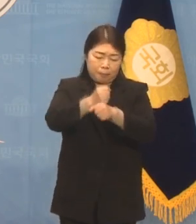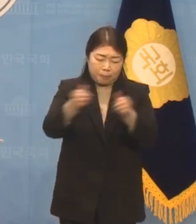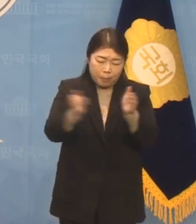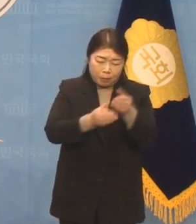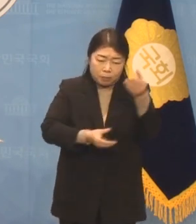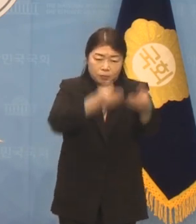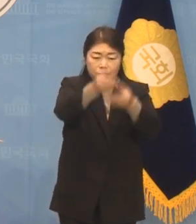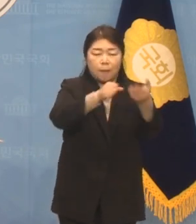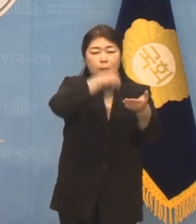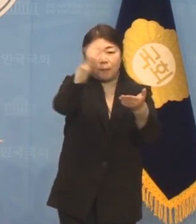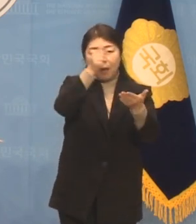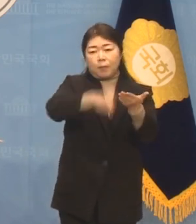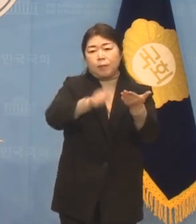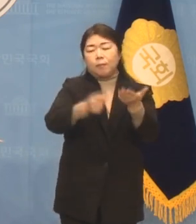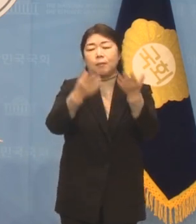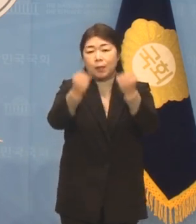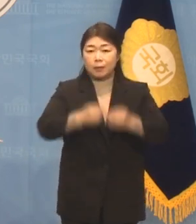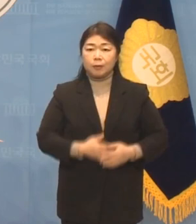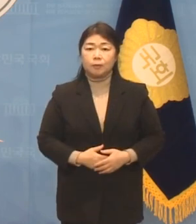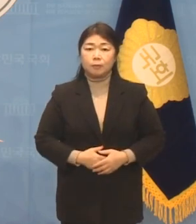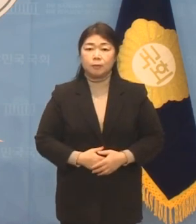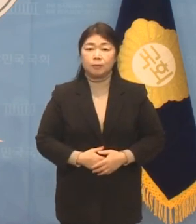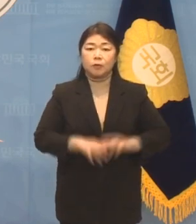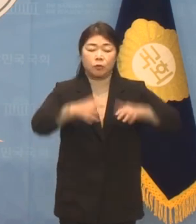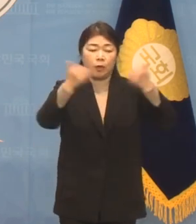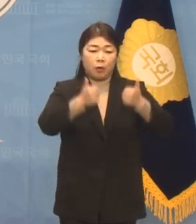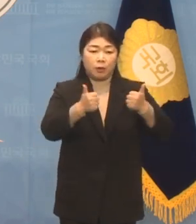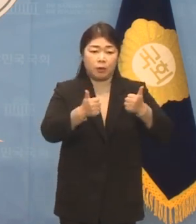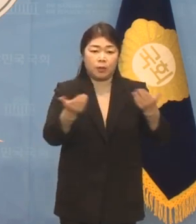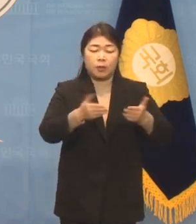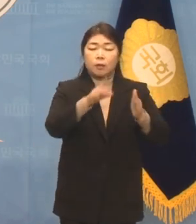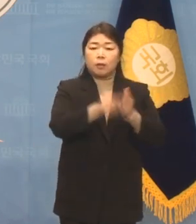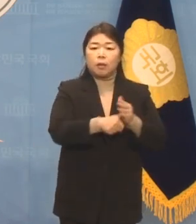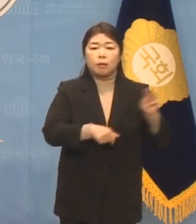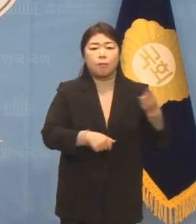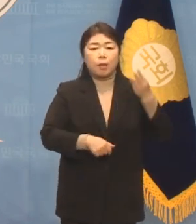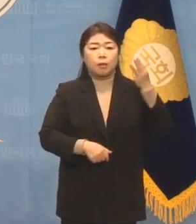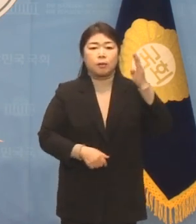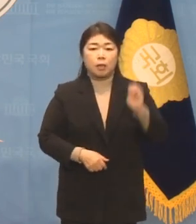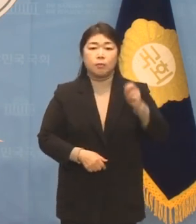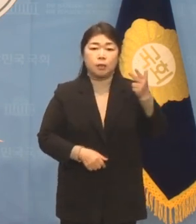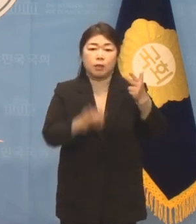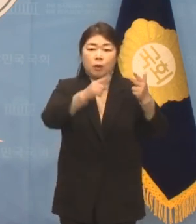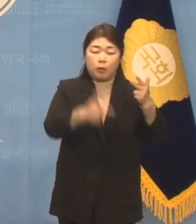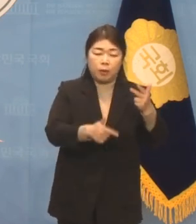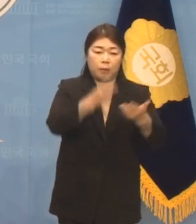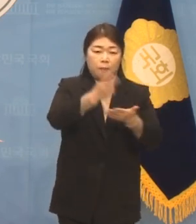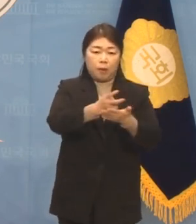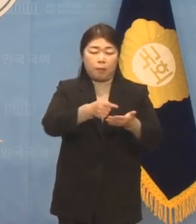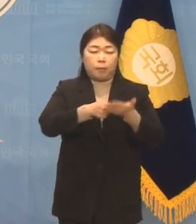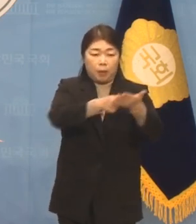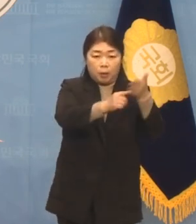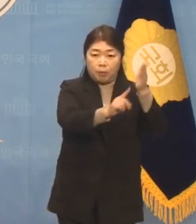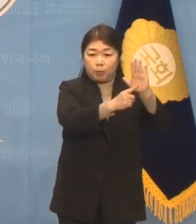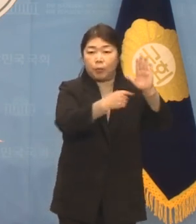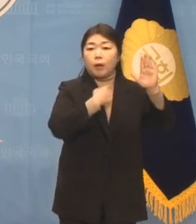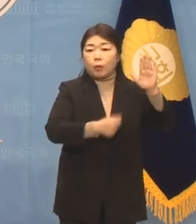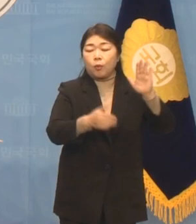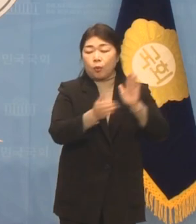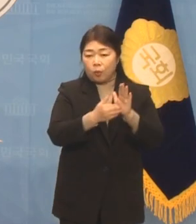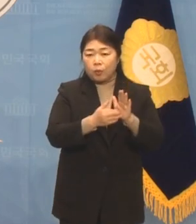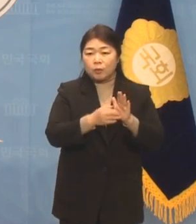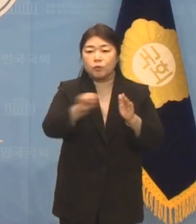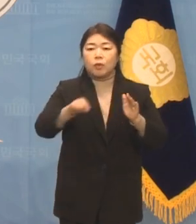만들어냈습니다. 국회의원 전체 임기 중에 총 347건의 법안을 대표 발의해서